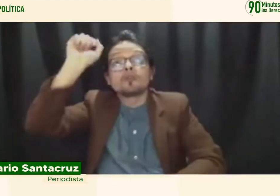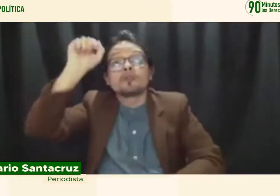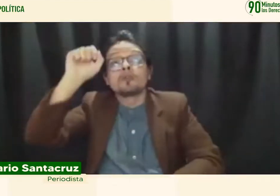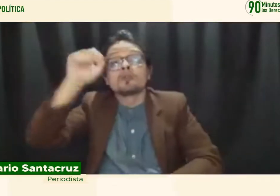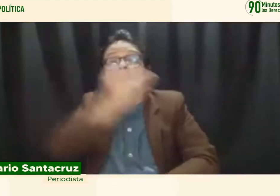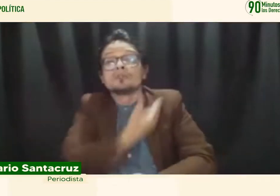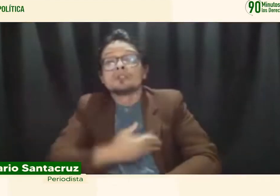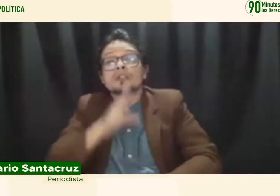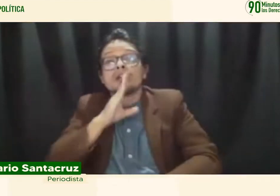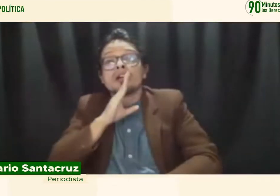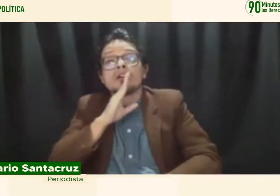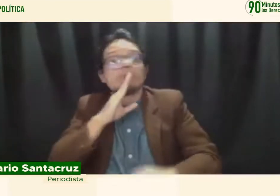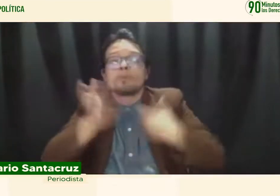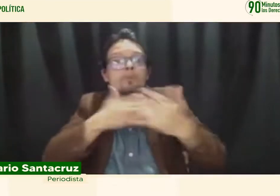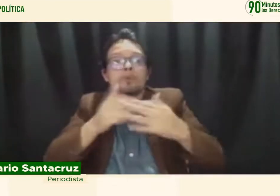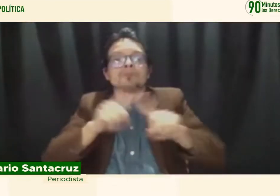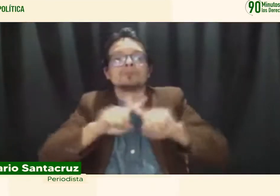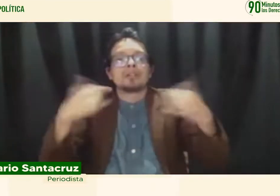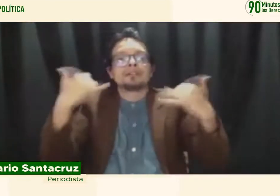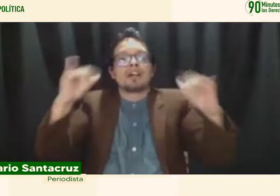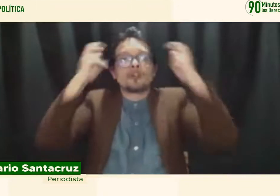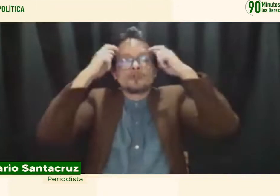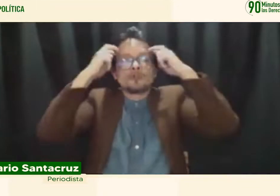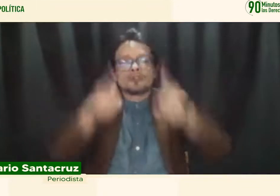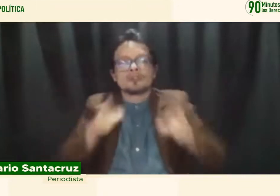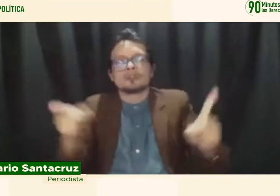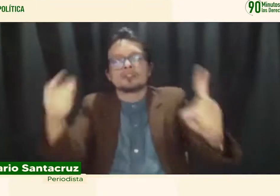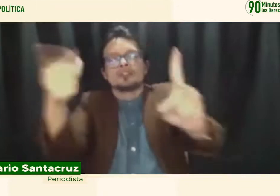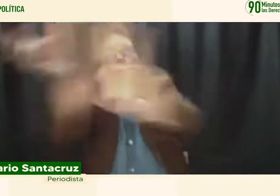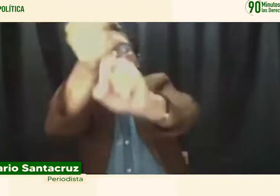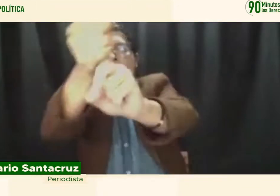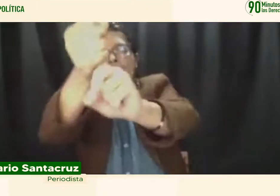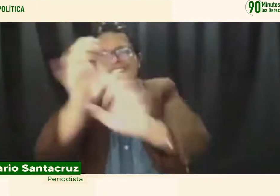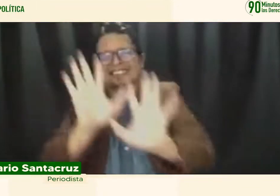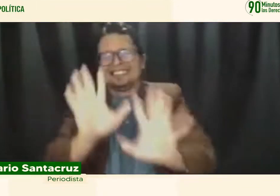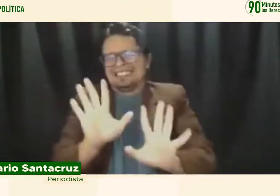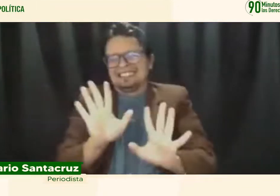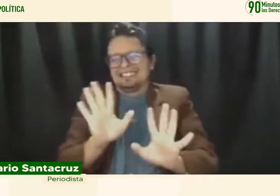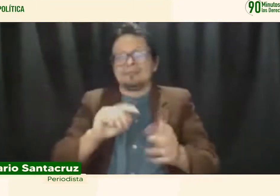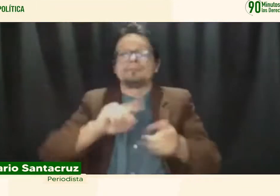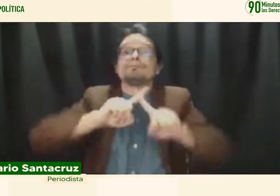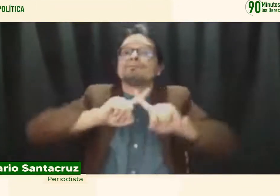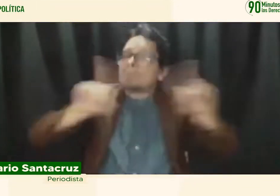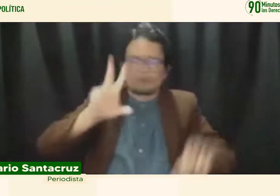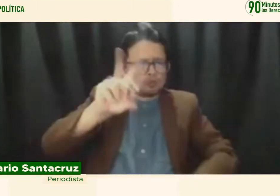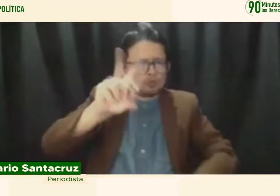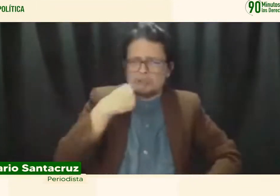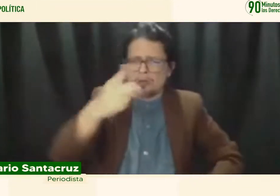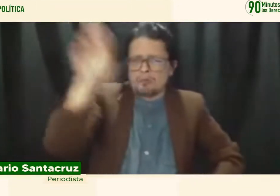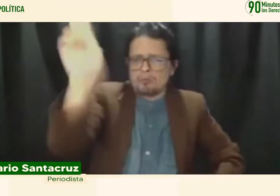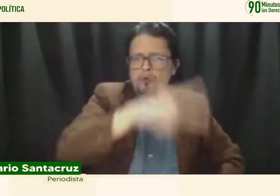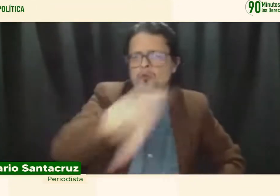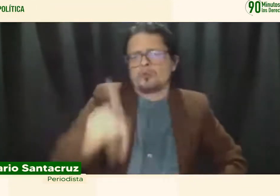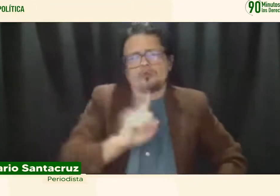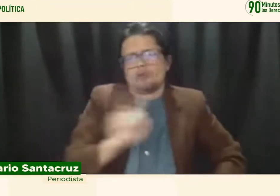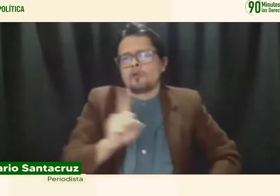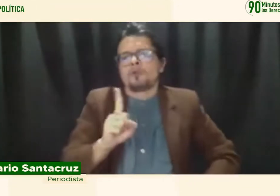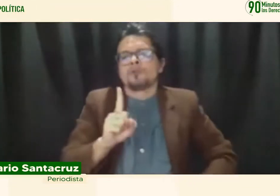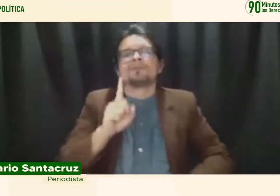puedan votar libremente ahora bien sin importar que gane quien gane aclaración el intérprete -que es importante que la federación